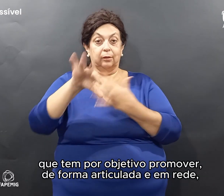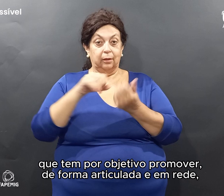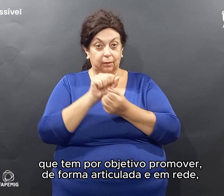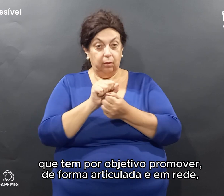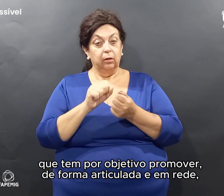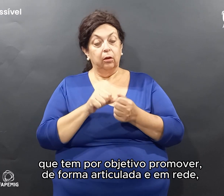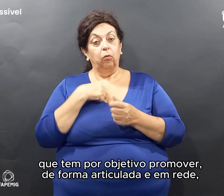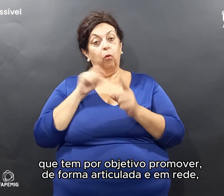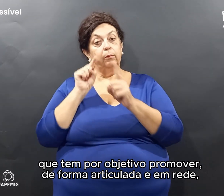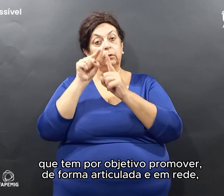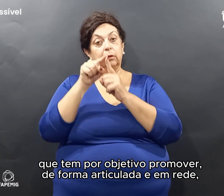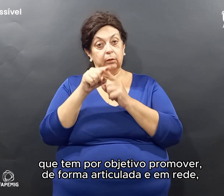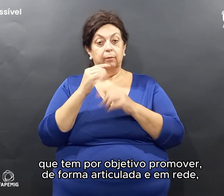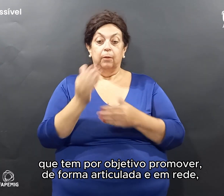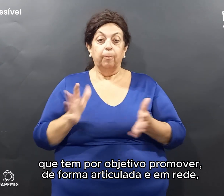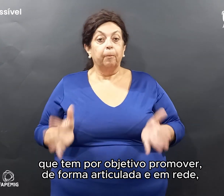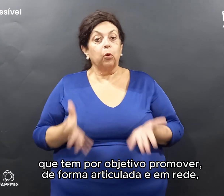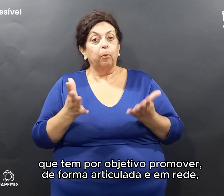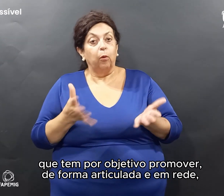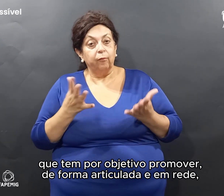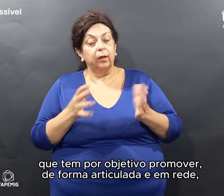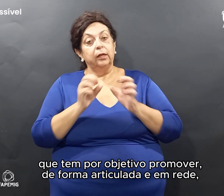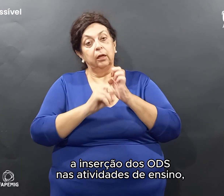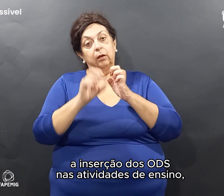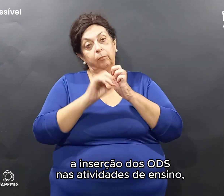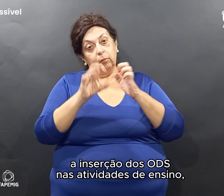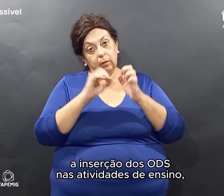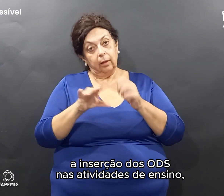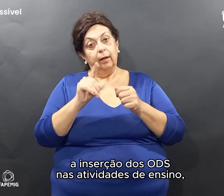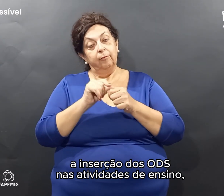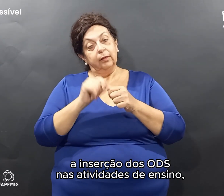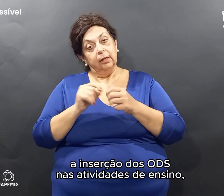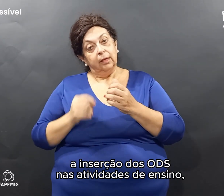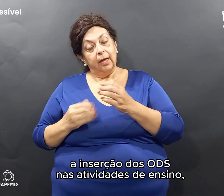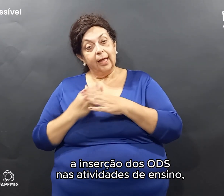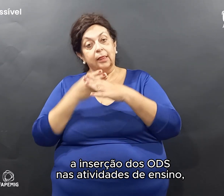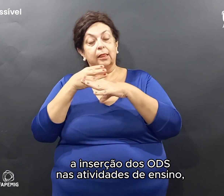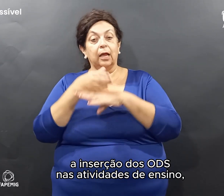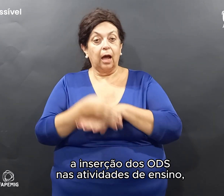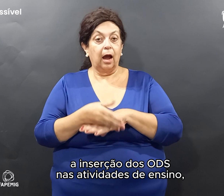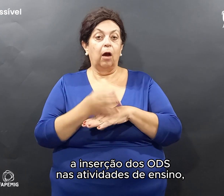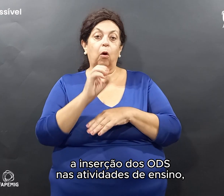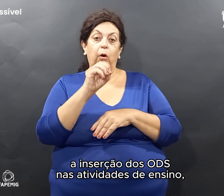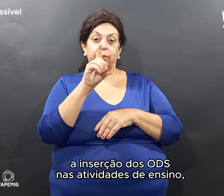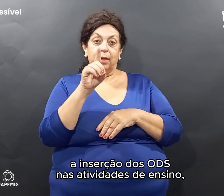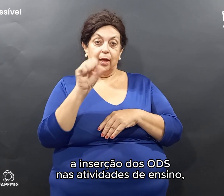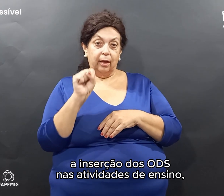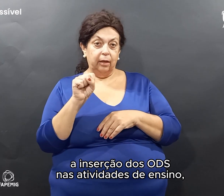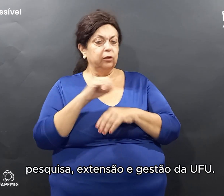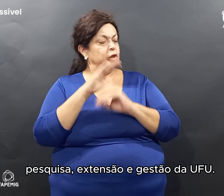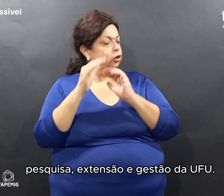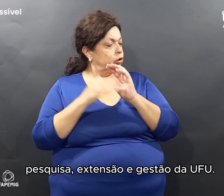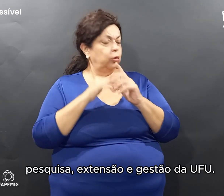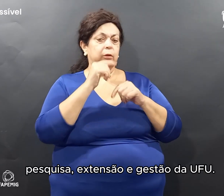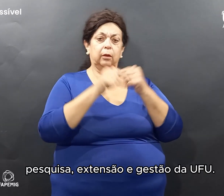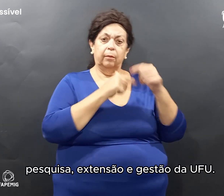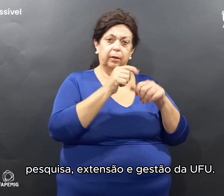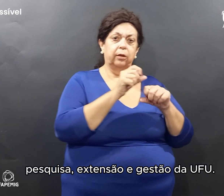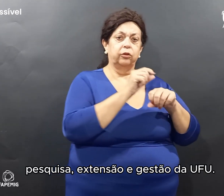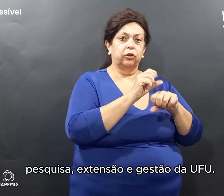promover de forma articulada e em rede a inserção dos ODS, né, nas atividades de ensino, pesquisa, extensão e gestão